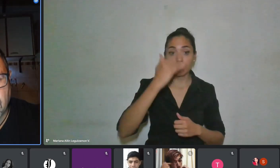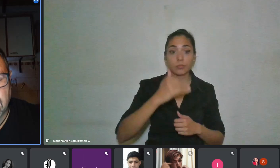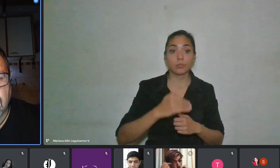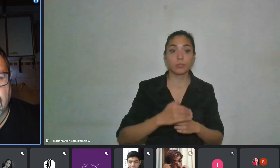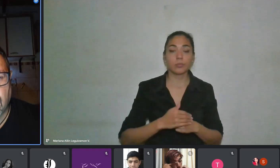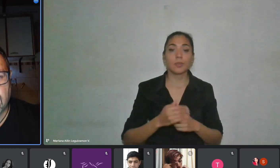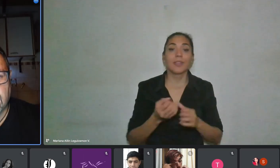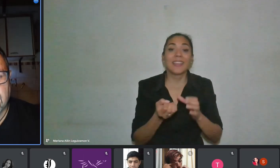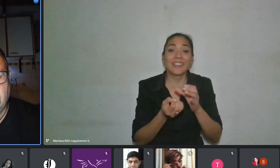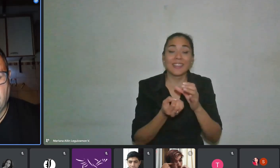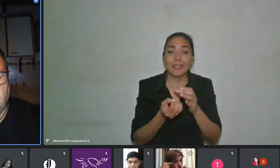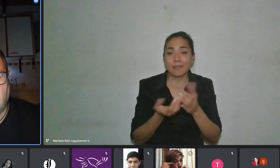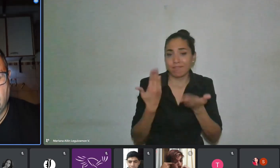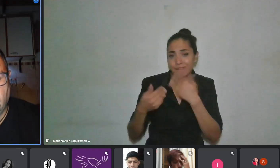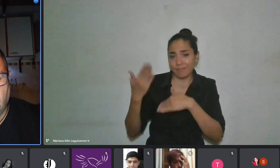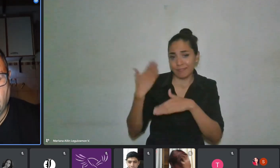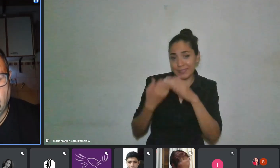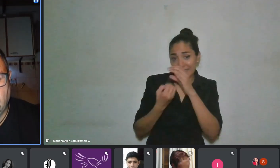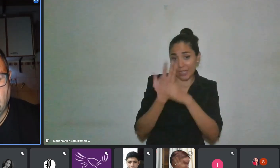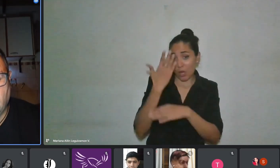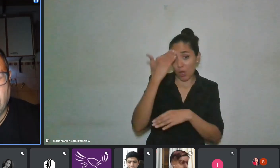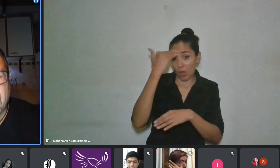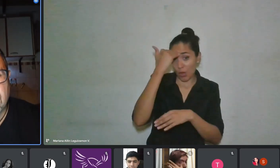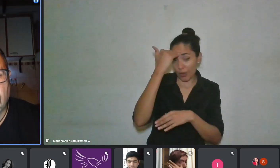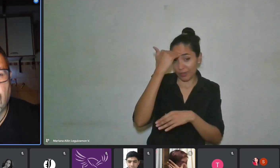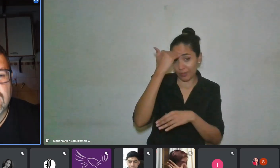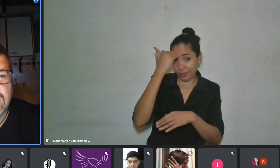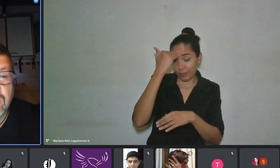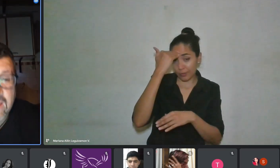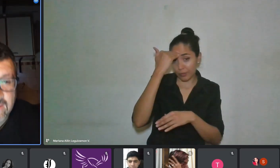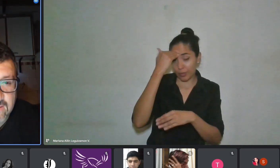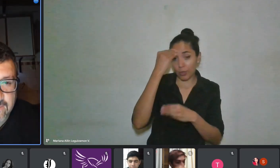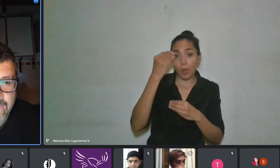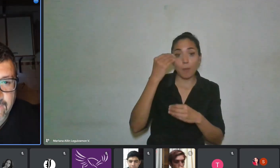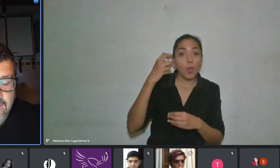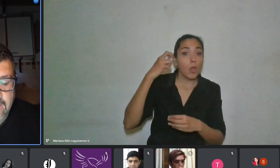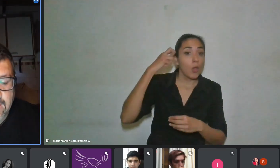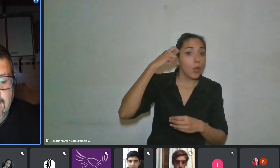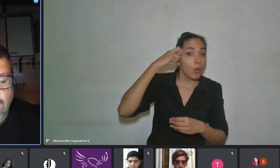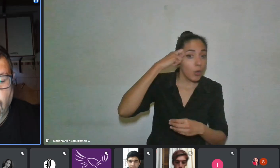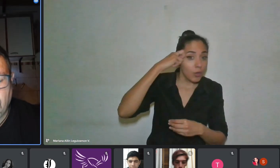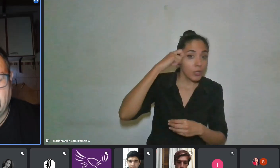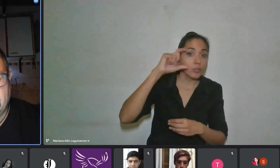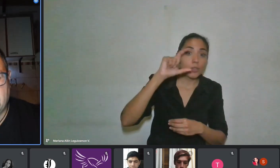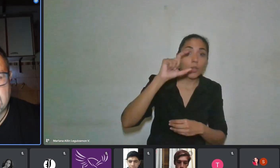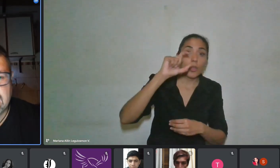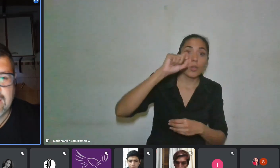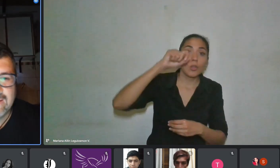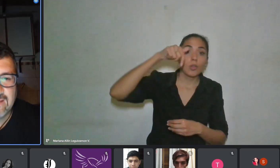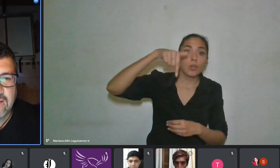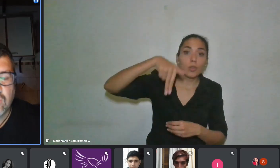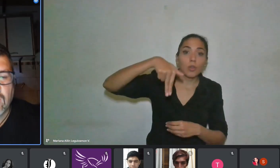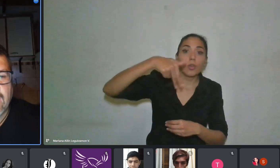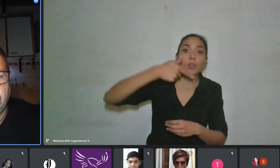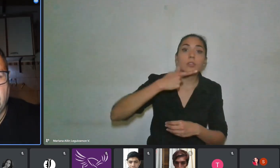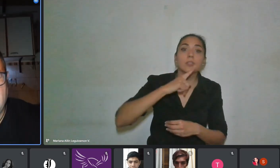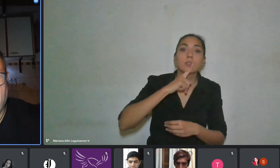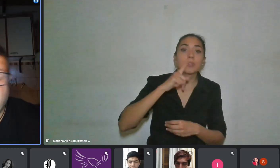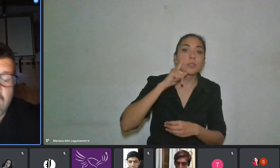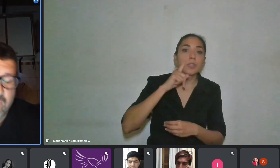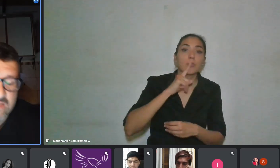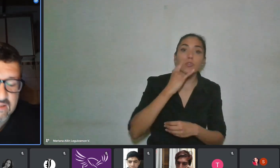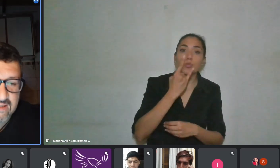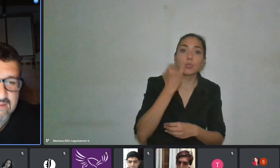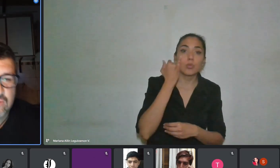la Constitución, fue con un Congreso Constituyente, en la cual van representantes de todas las provincias,